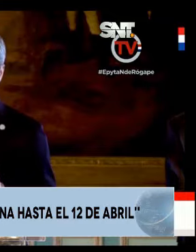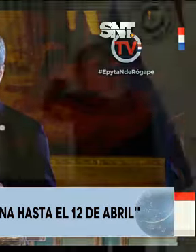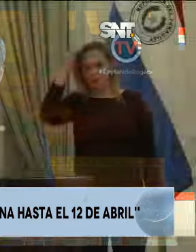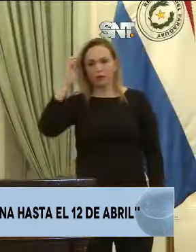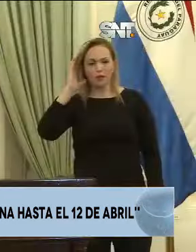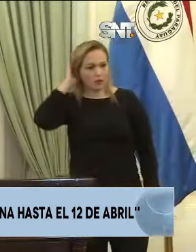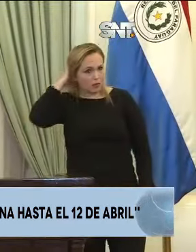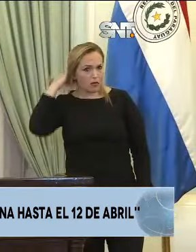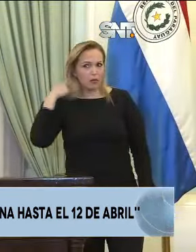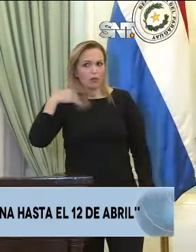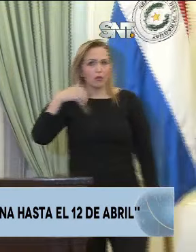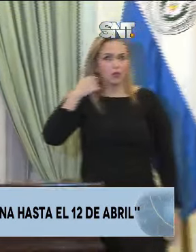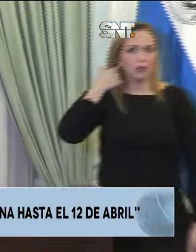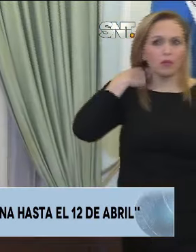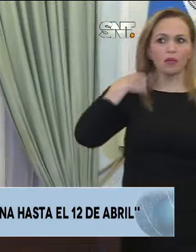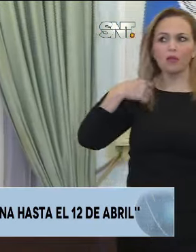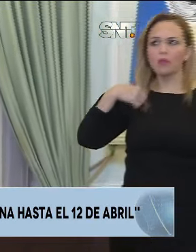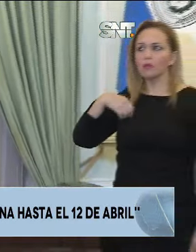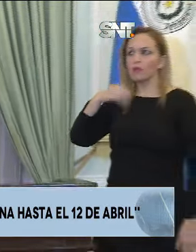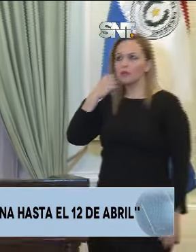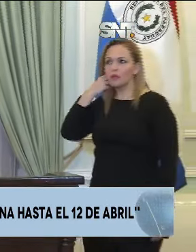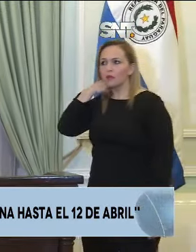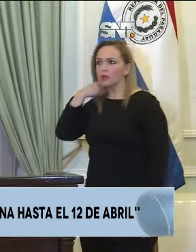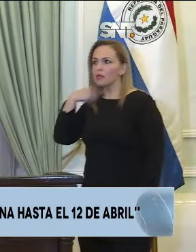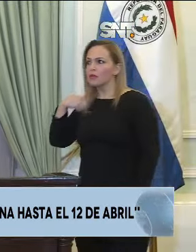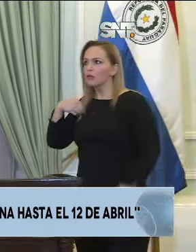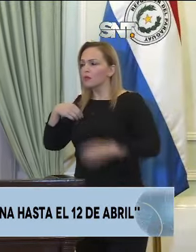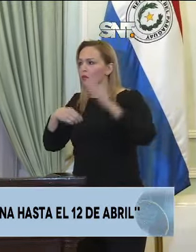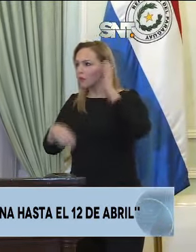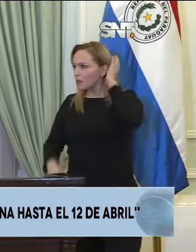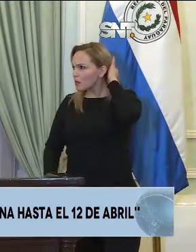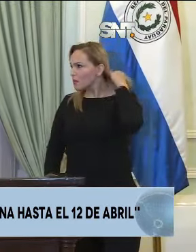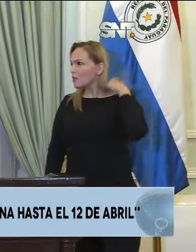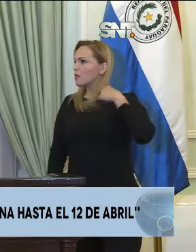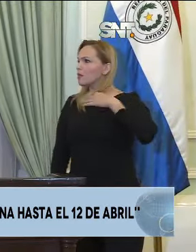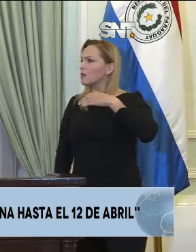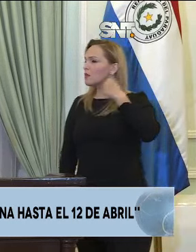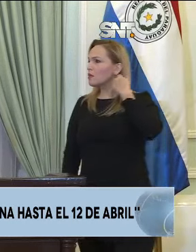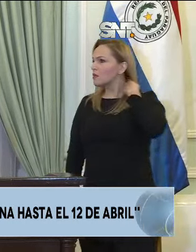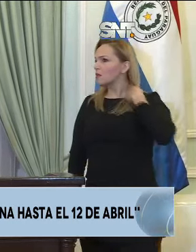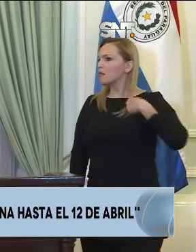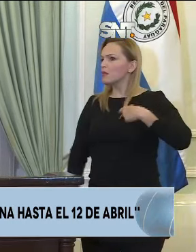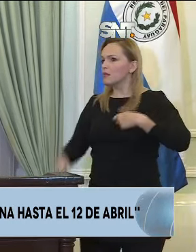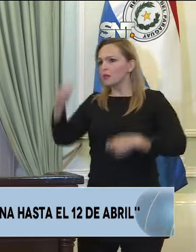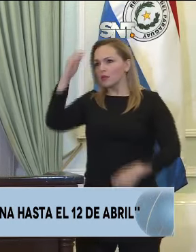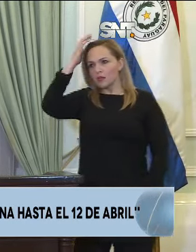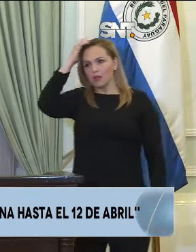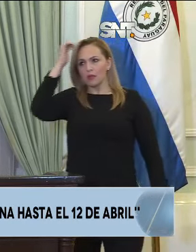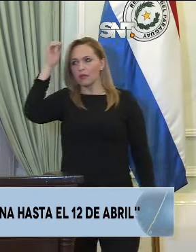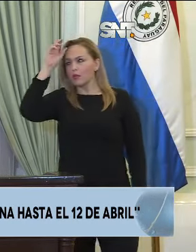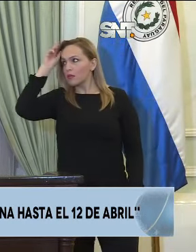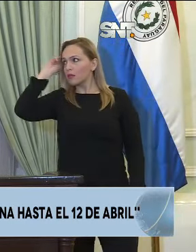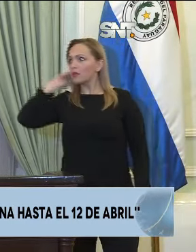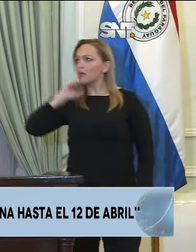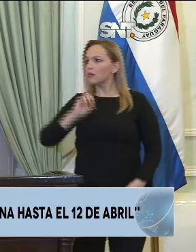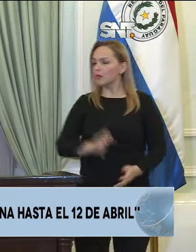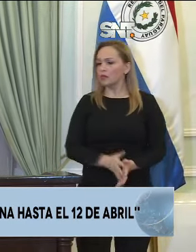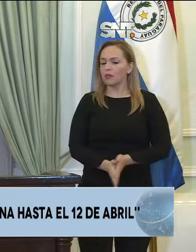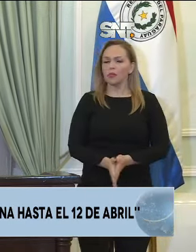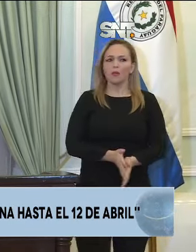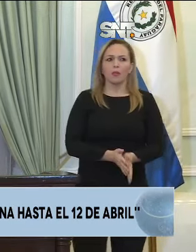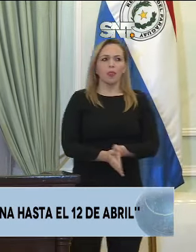...tipo de actividad que tengamos que hacer. Conferencia de prensa está prevista en minutos nada más, de hecho que estamos esperando